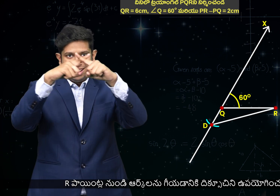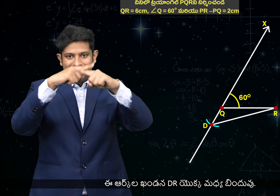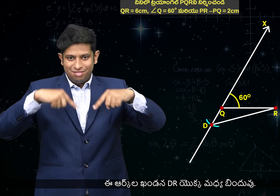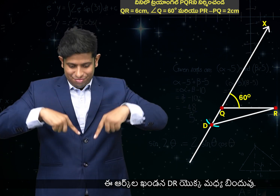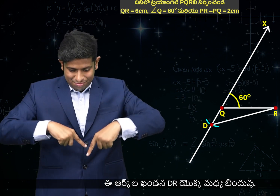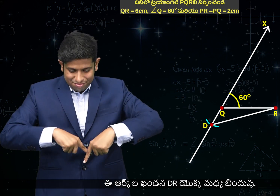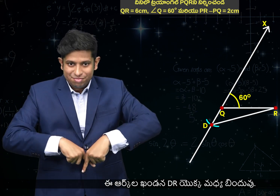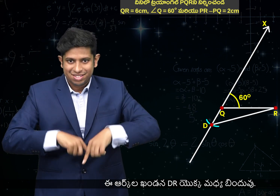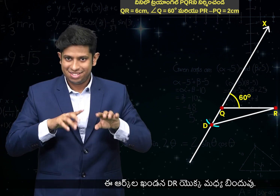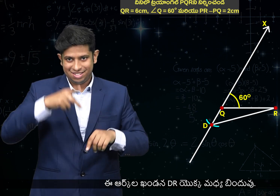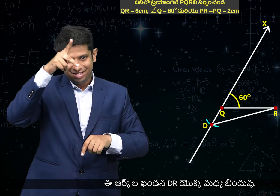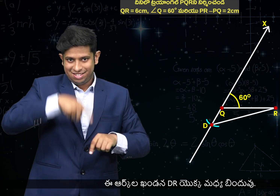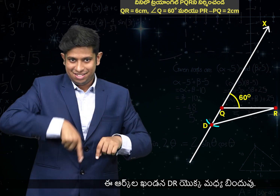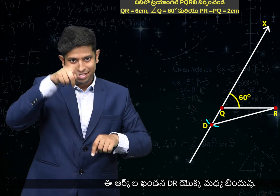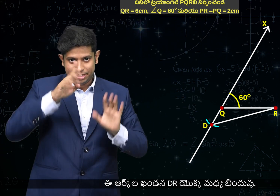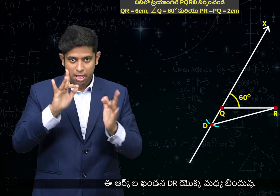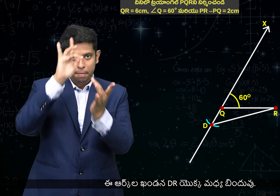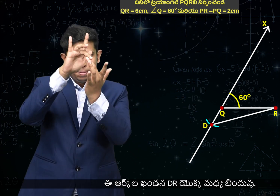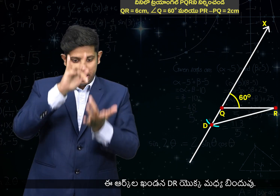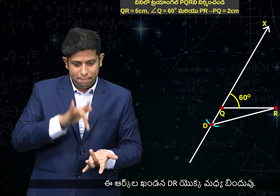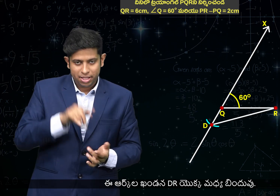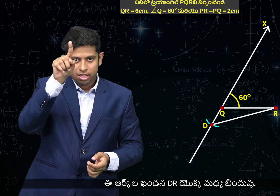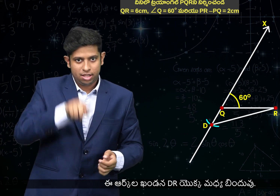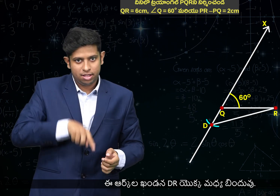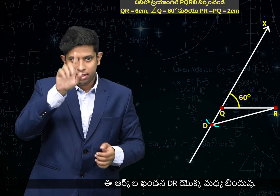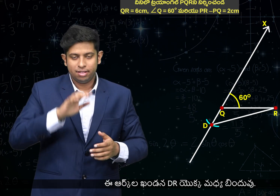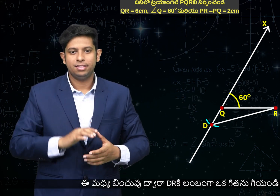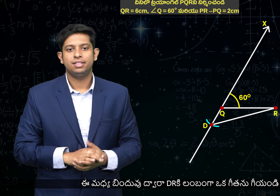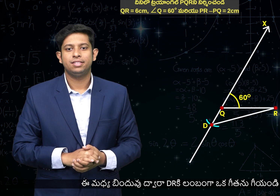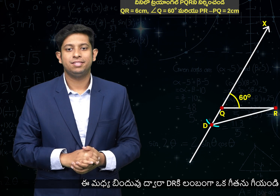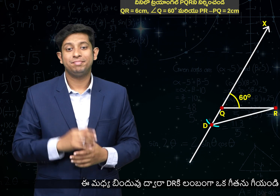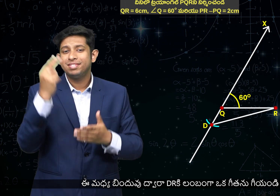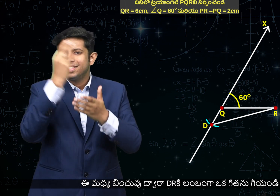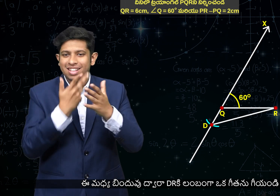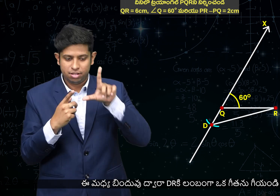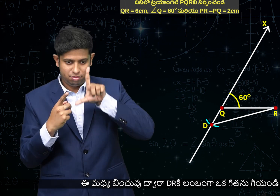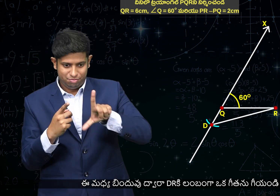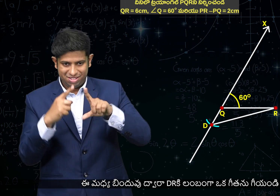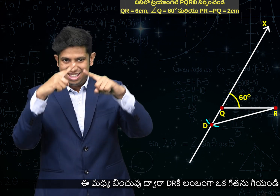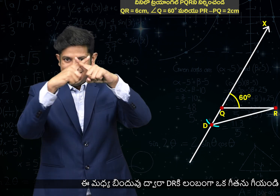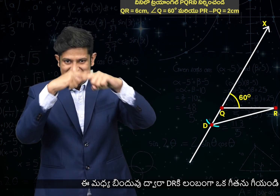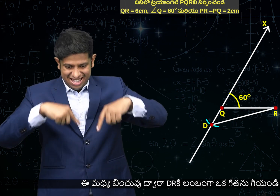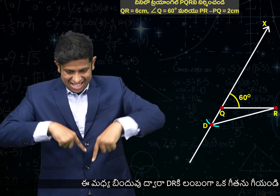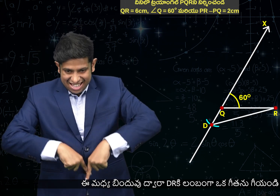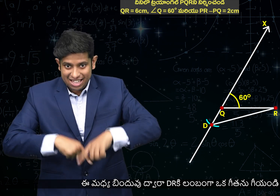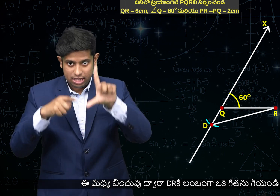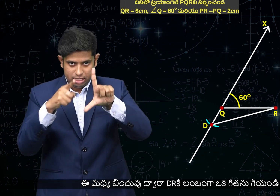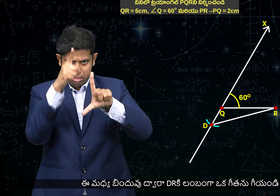ఈ ఆర్క్ల ఖండన DR యొక్క మధ్య బిందువు. ఈ మధ్య బిందువు ద్వారా DRకి లంబంగా